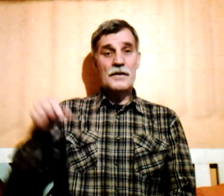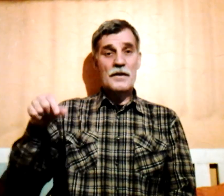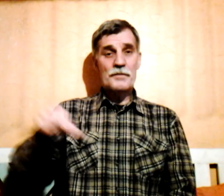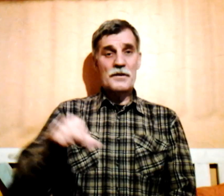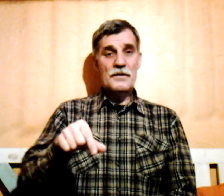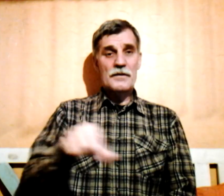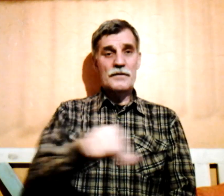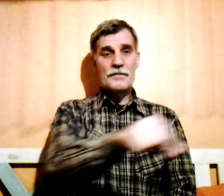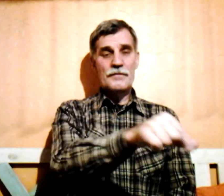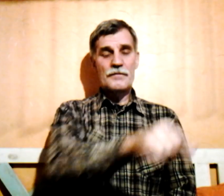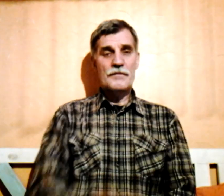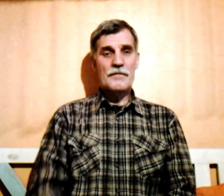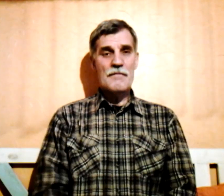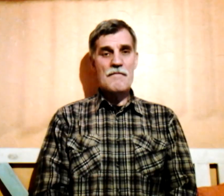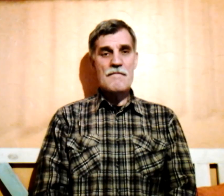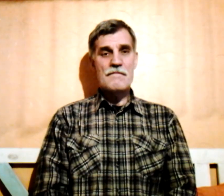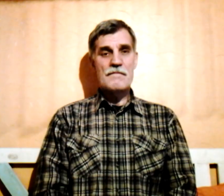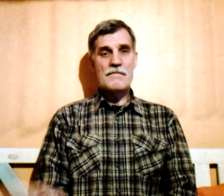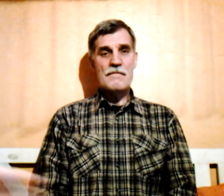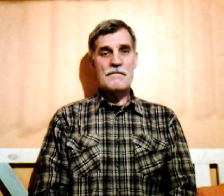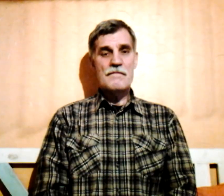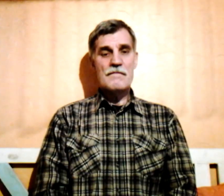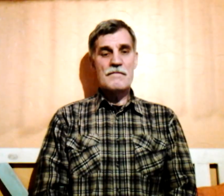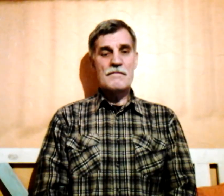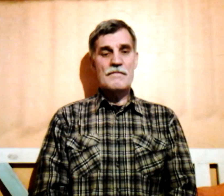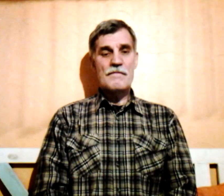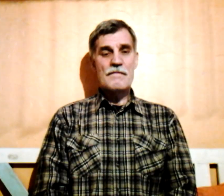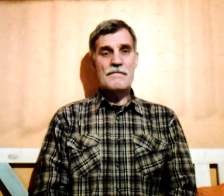Tunnel. Туннель. Туннель.